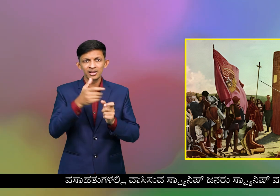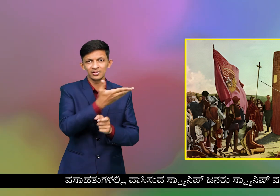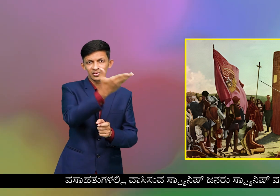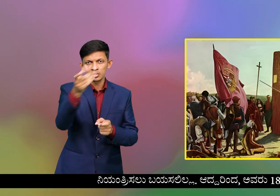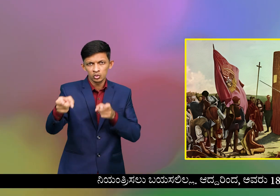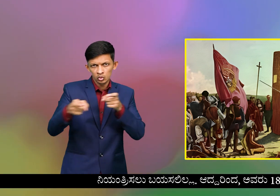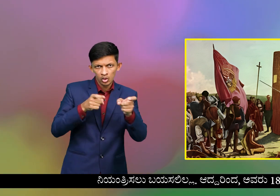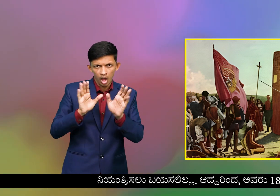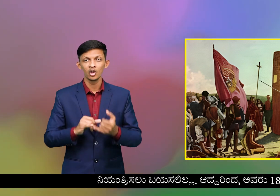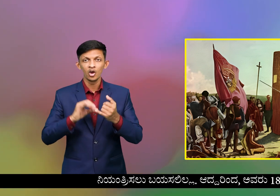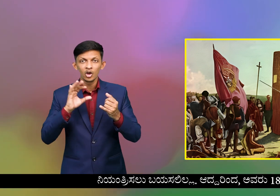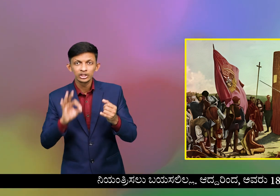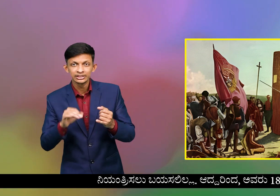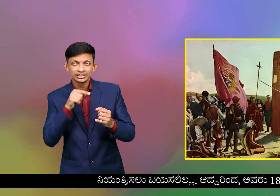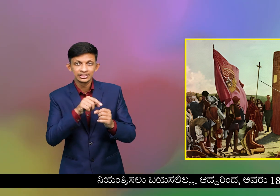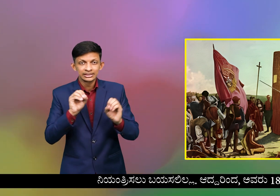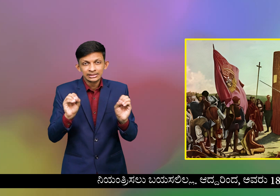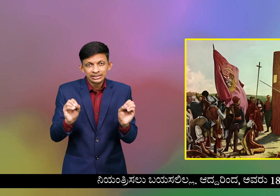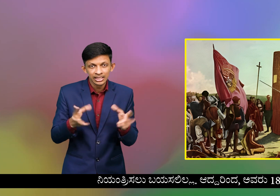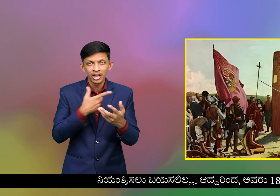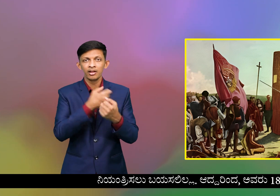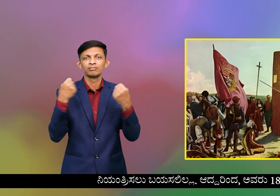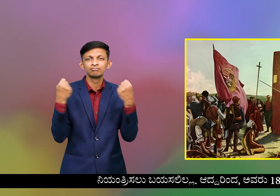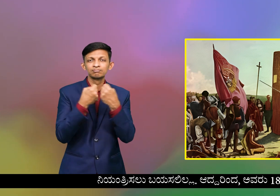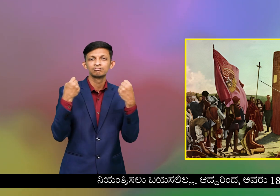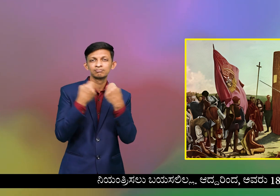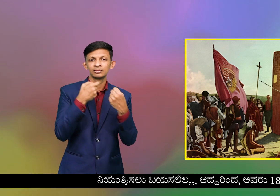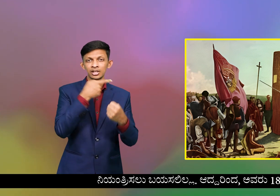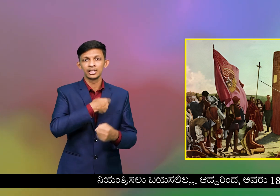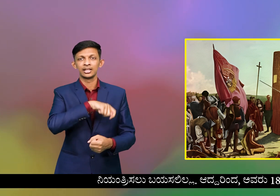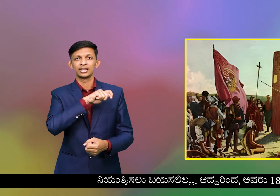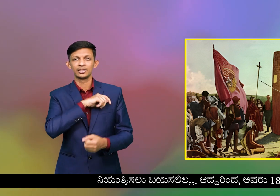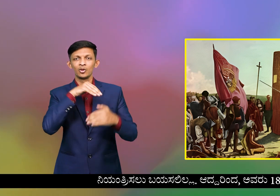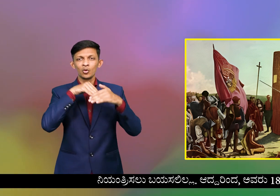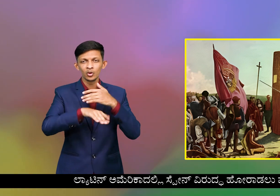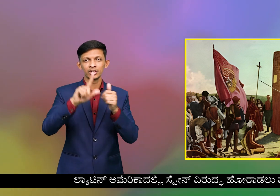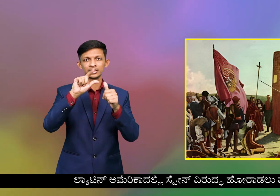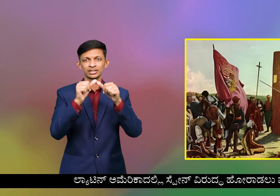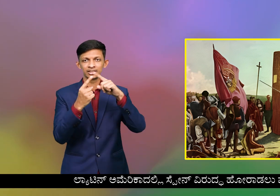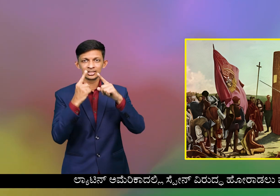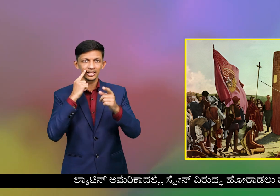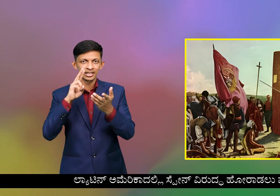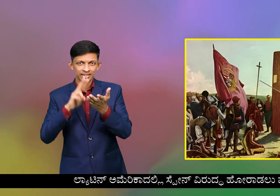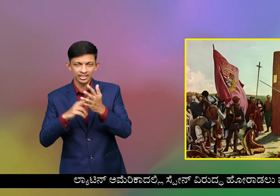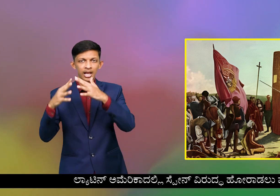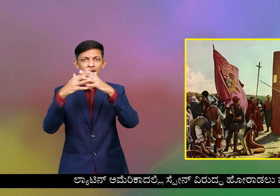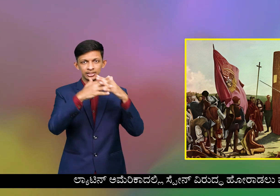ಅವರನ್ನು ನಿಯಂತ್ರಿಸಲು ಬಯಸಲಿಲ್ಲ, ಆದ್ದರಿಂದ ಅವರು 1810ರಲ್ಲಿ ಲ್ಯಾಟಿನ್ ಅಮೆರಿಕಾದಲ್ಲಿ ಸ್ಪೇನ್